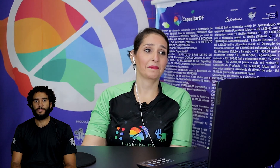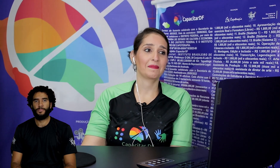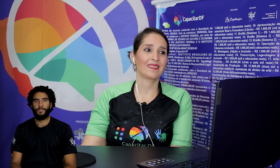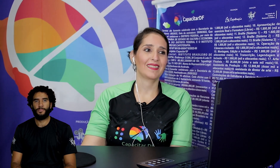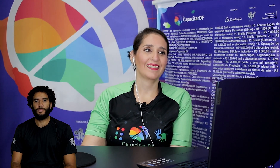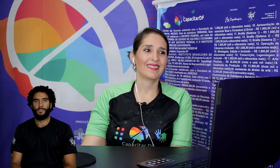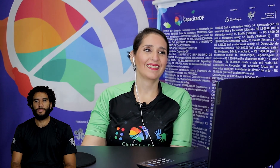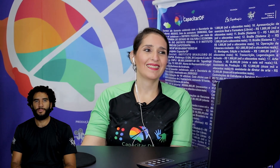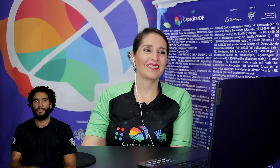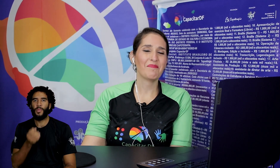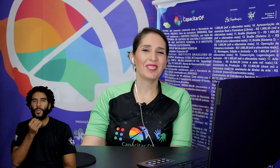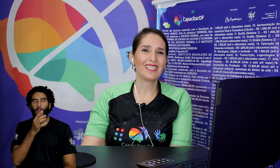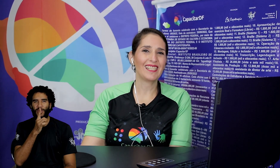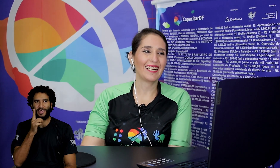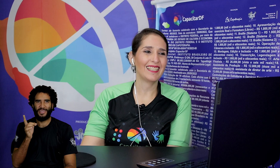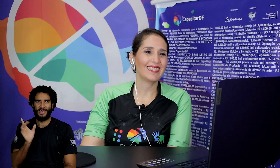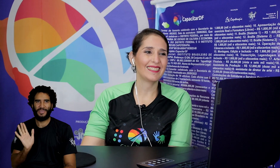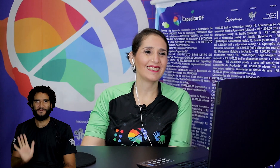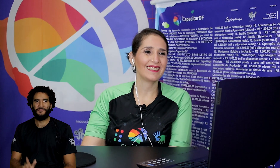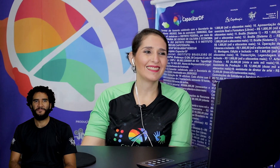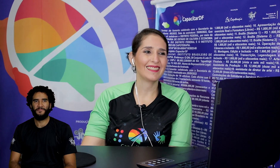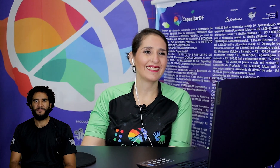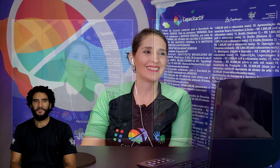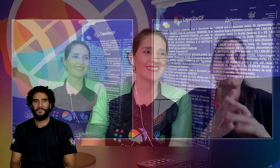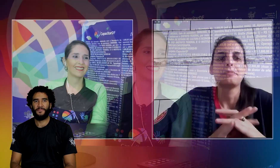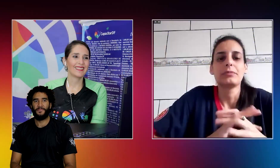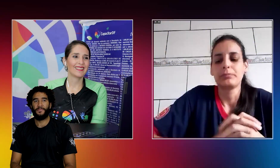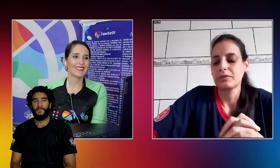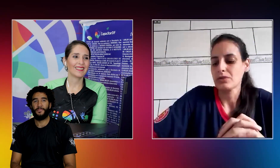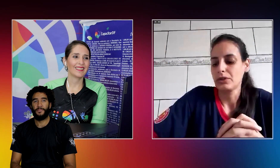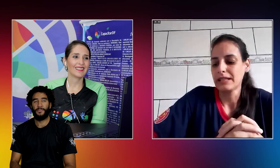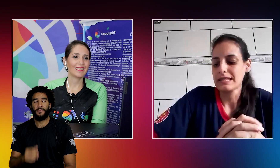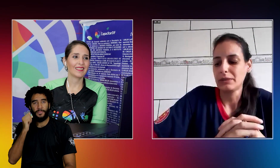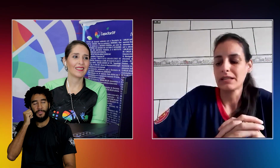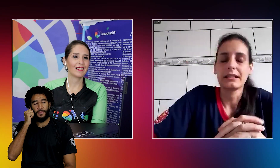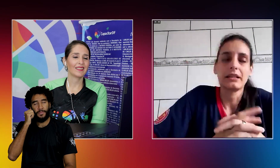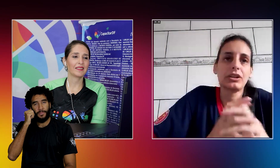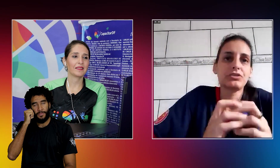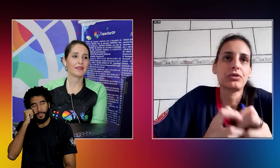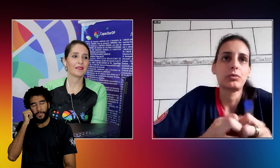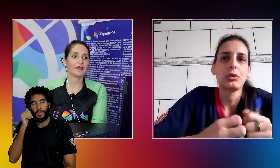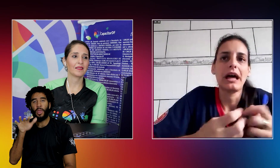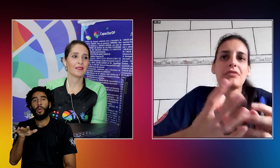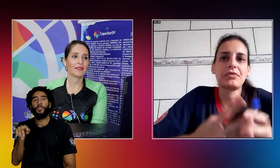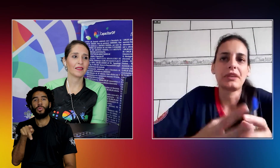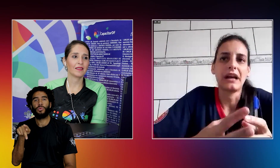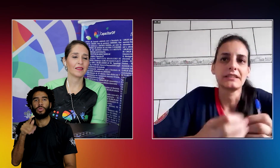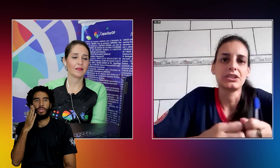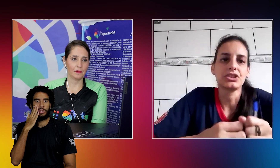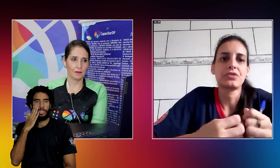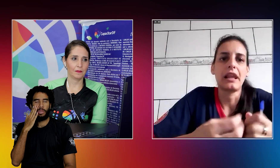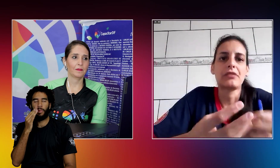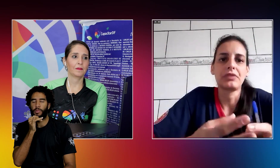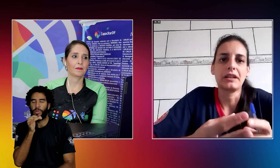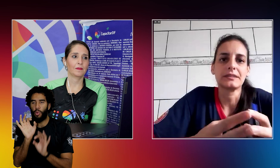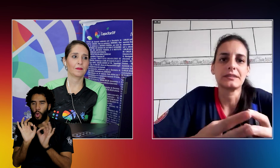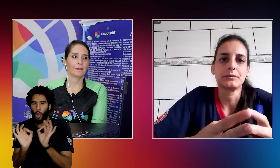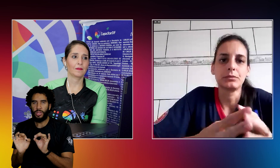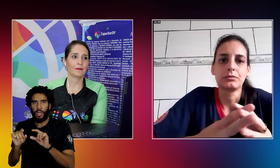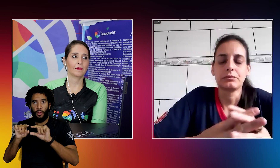Agora foi. Bom dia. Bom dia. Professor, eu queria saber assim, na hora de formular a frase, da gente falar a